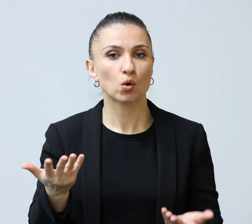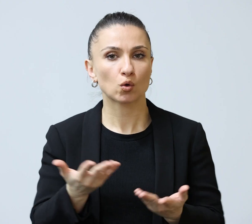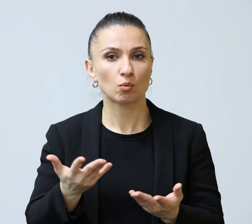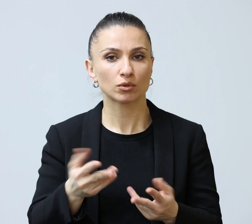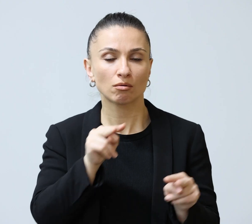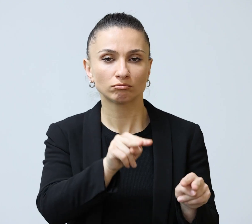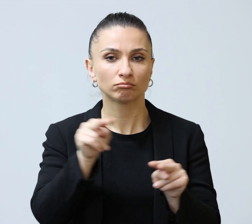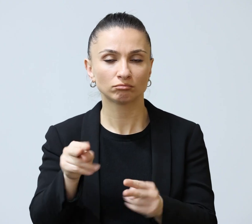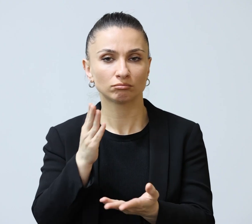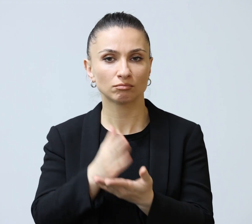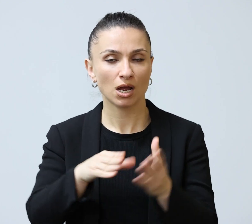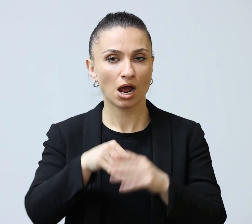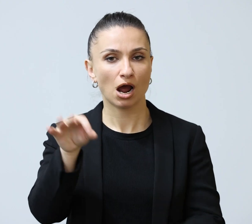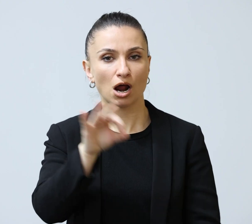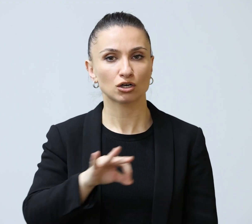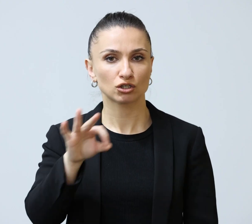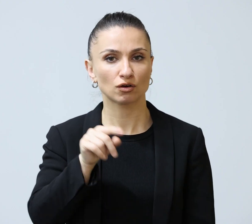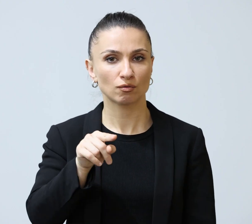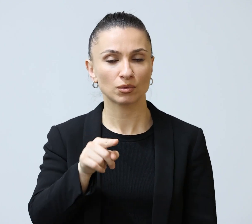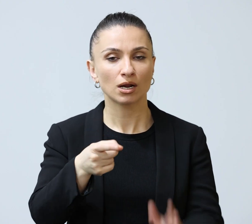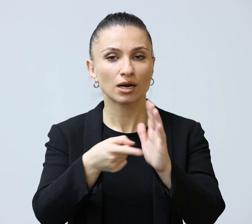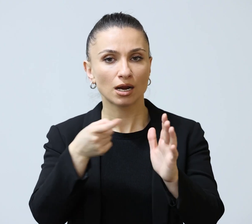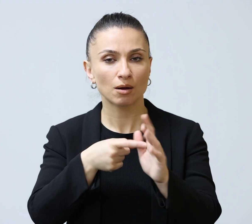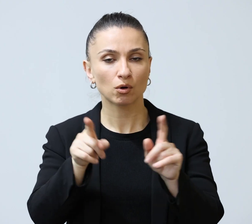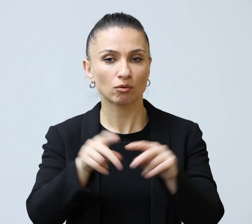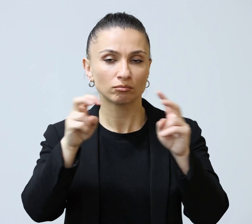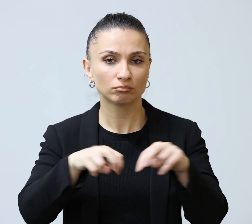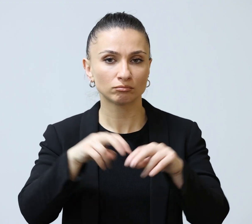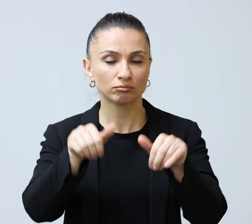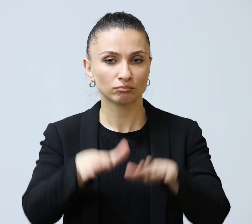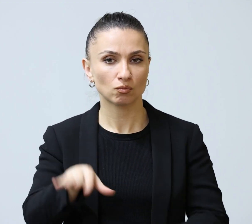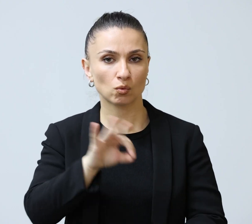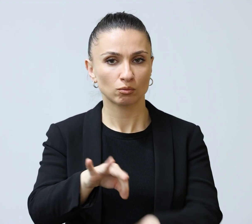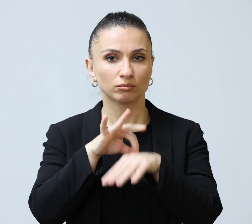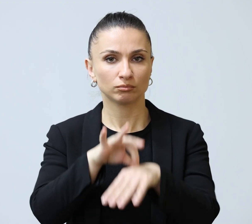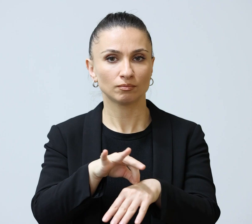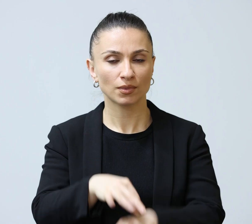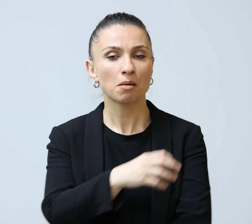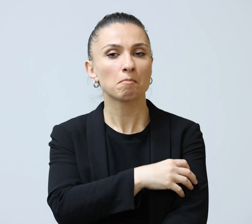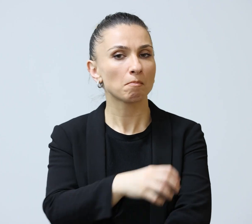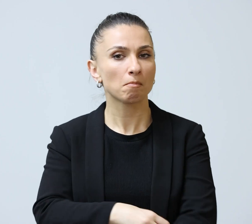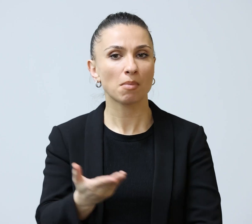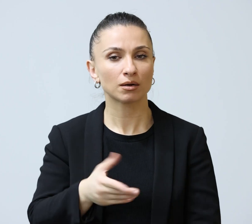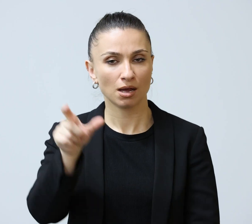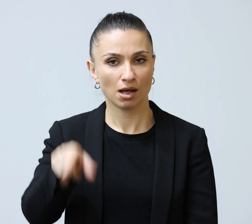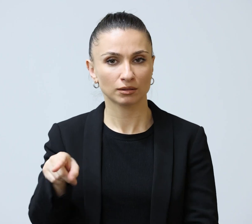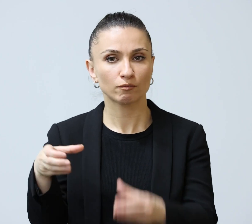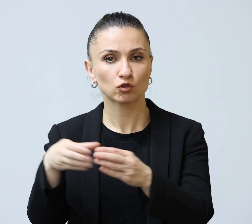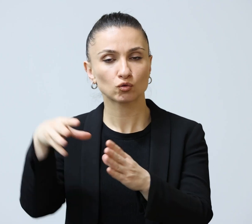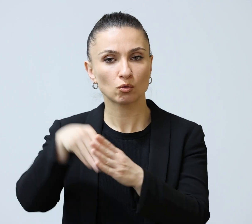Քաղաքապետ, անձ, որը հոգ է տանում քո քաղաքի և գյուղի մասին։ Սակրեբուլո, մարդկանց խումբ, որը հոգ է